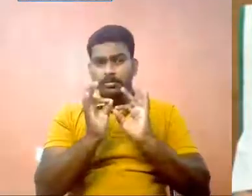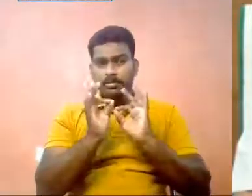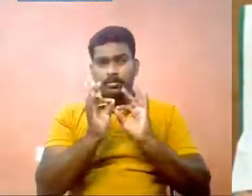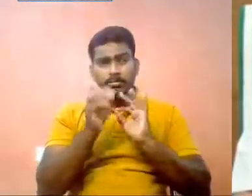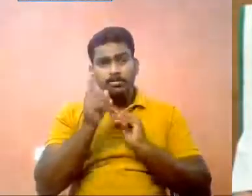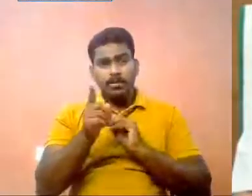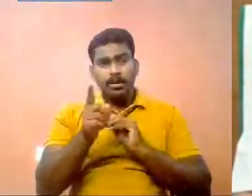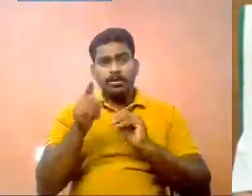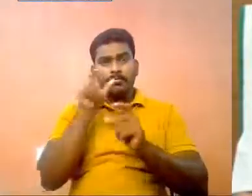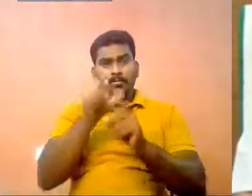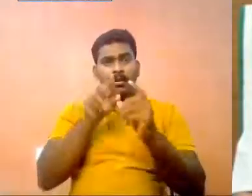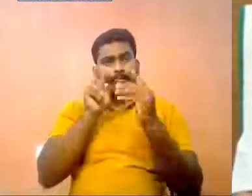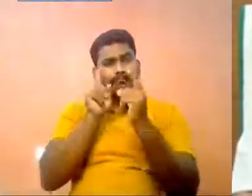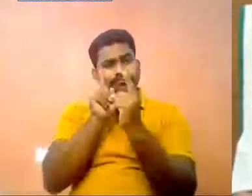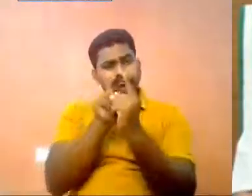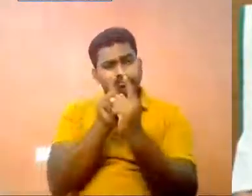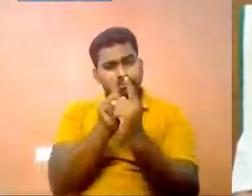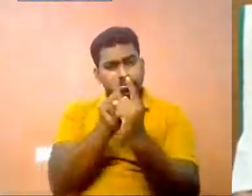മുൻകരുതൽ